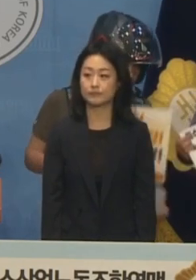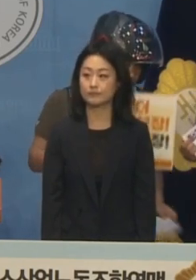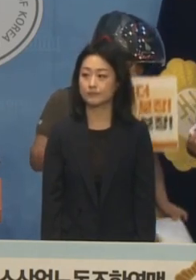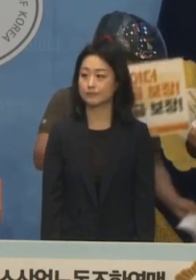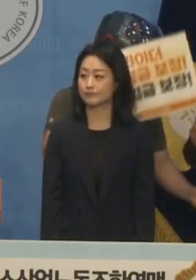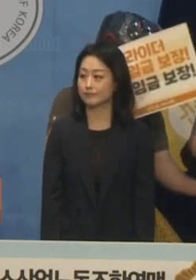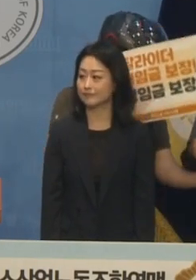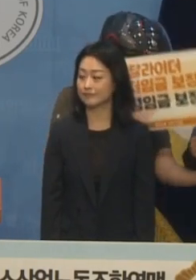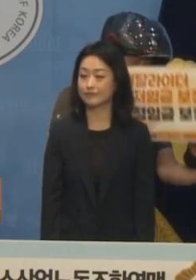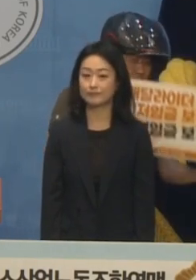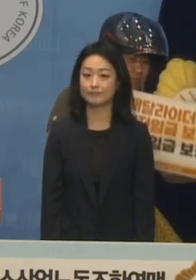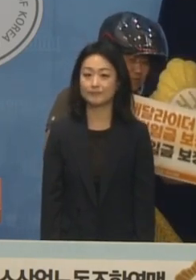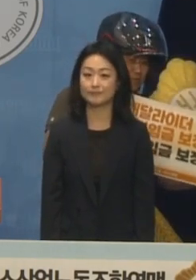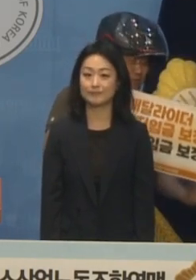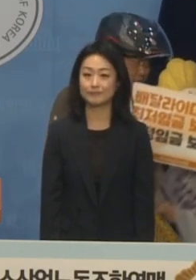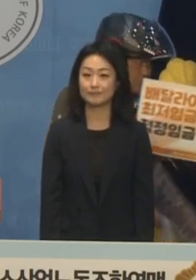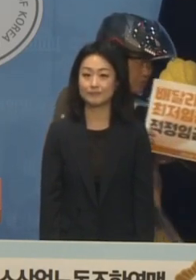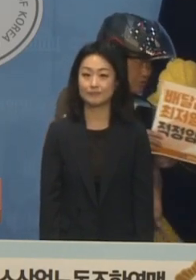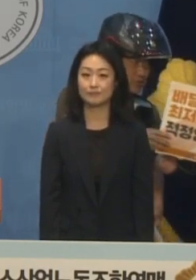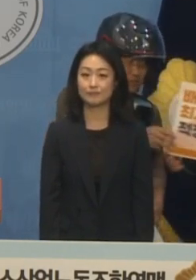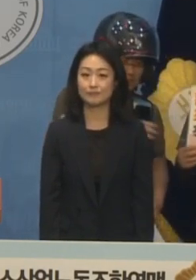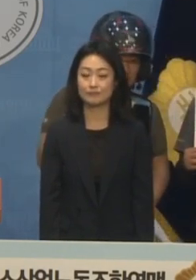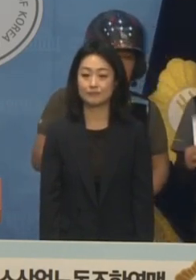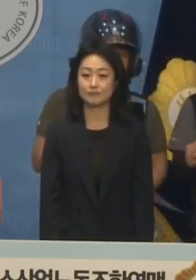20분이니까 시작할게요.